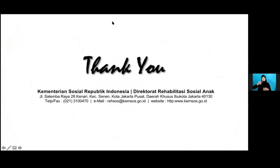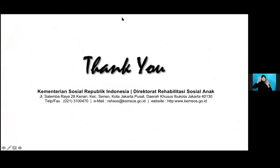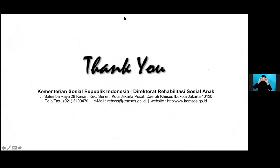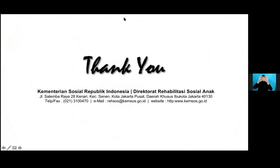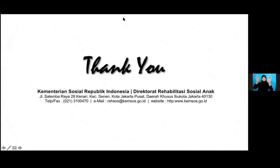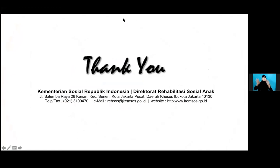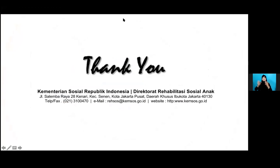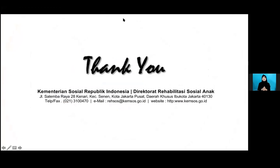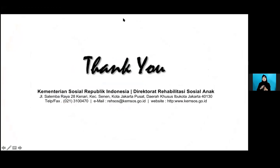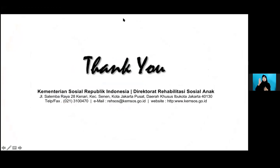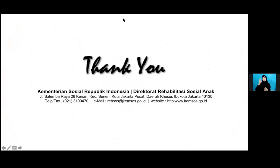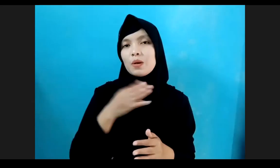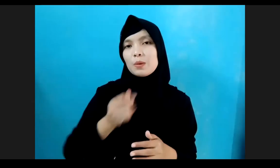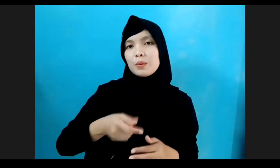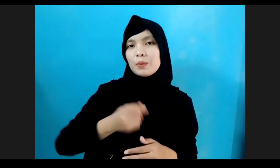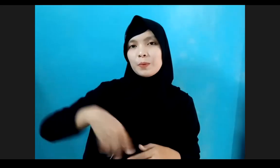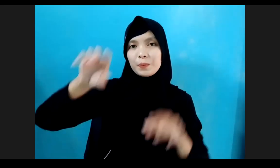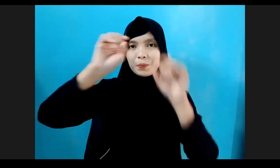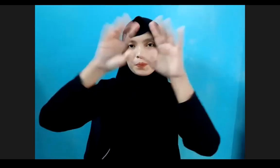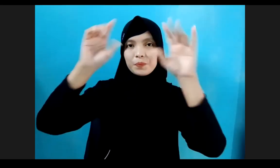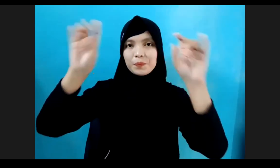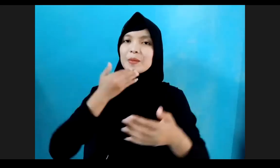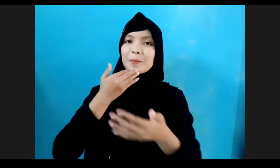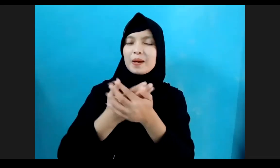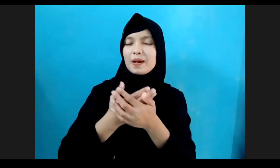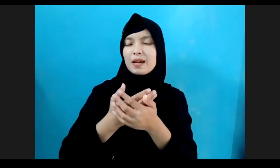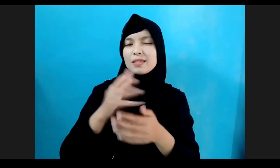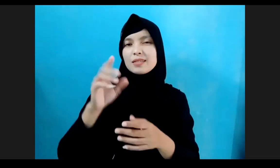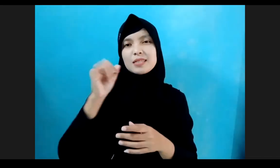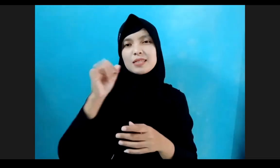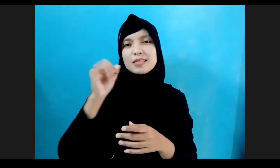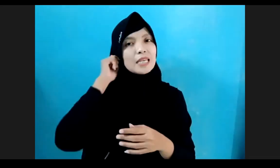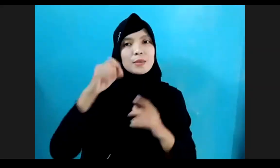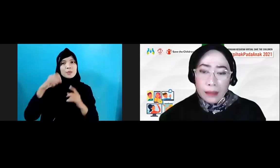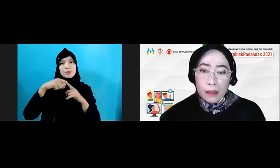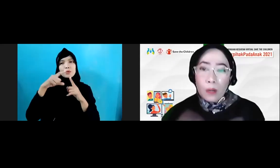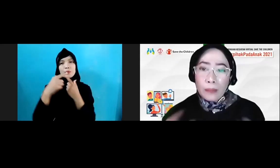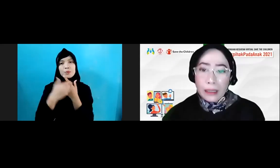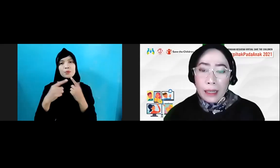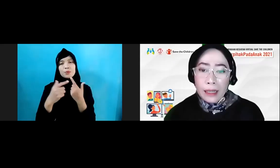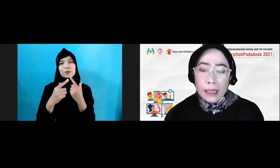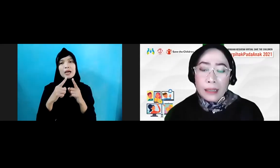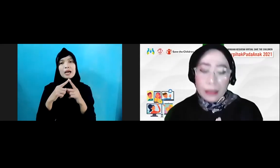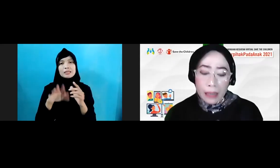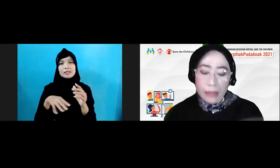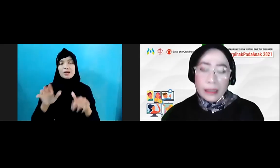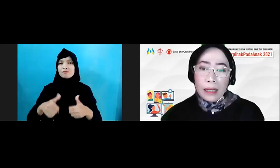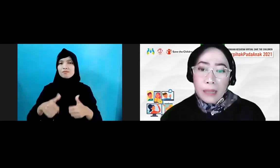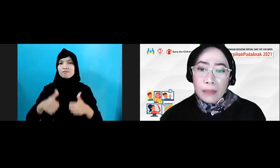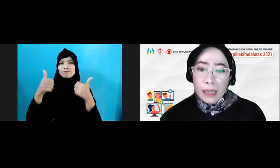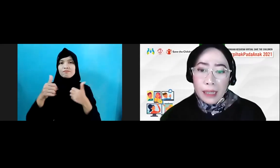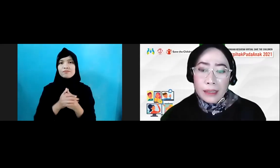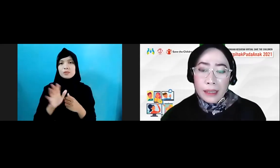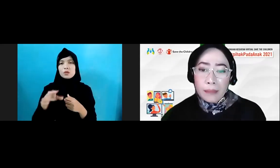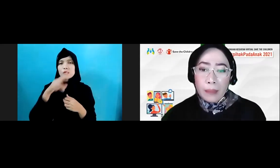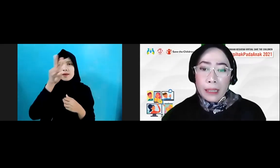warahmatullahi wabarakatuh. Terima kasih banyak ibu Kanya untuk paparannya, sangat detail dan sangat komplit ya. Dan terlihat sekali